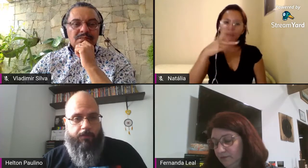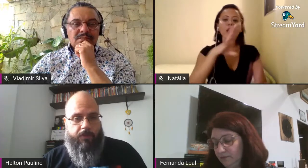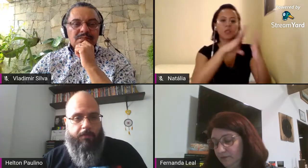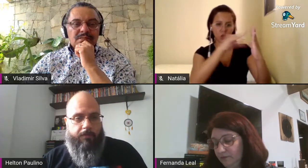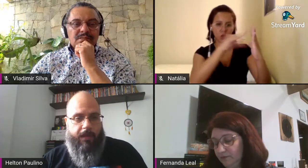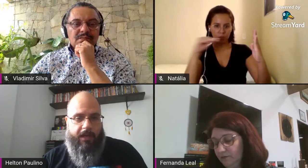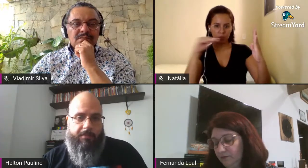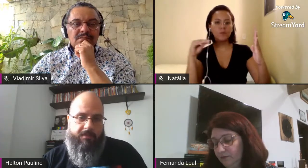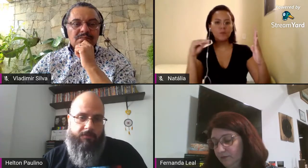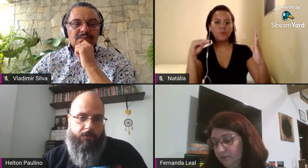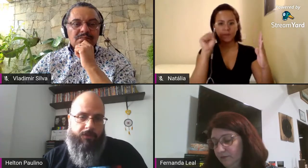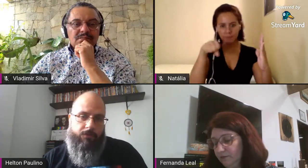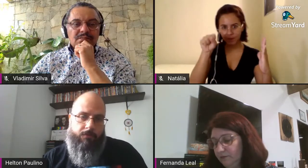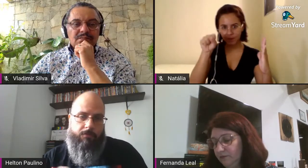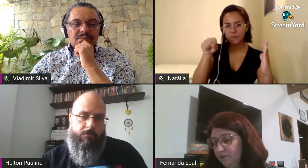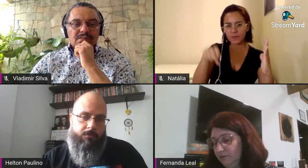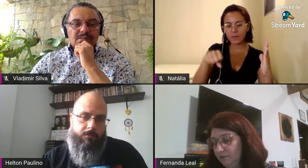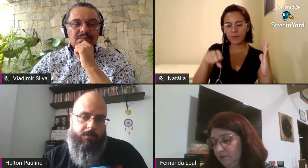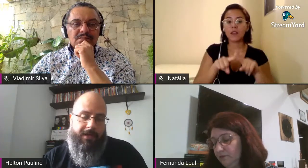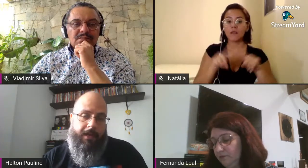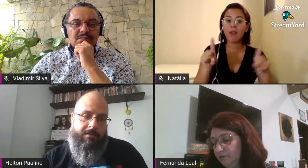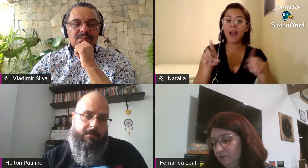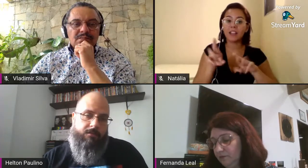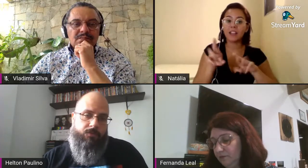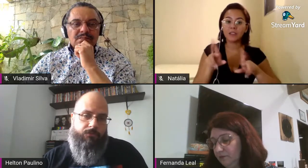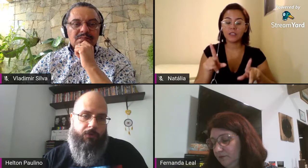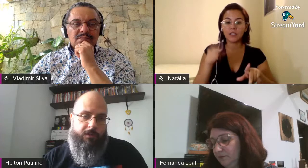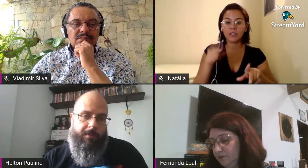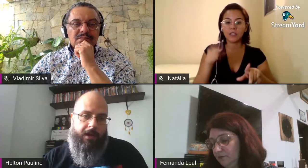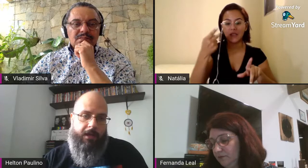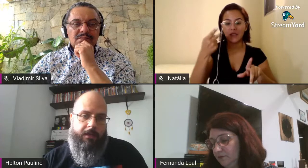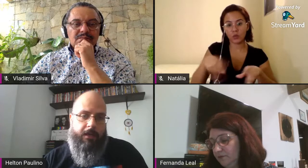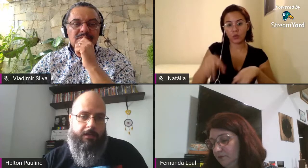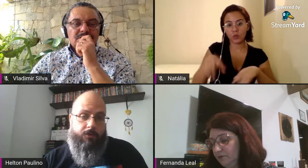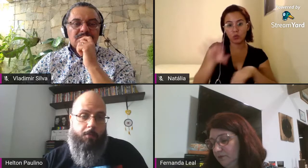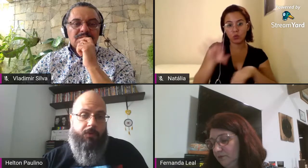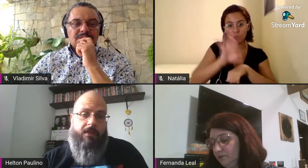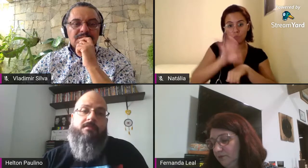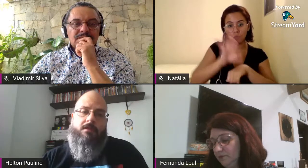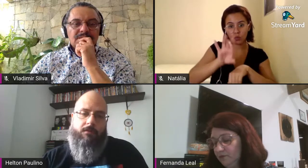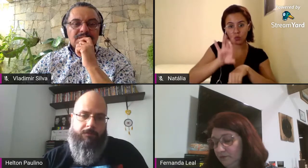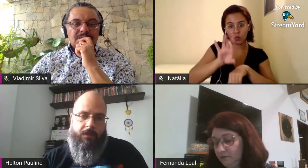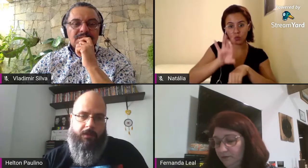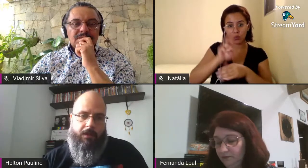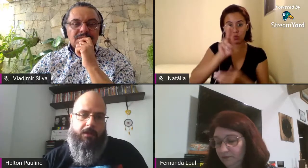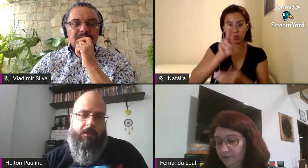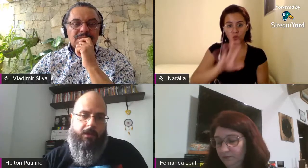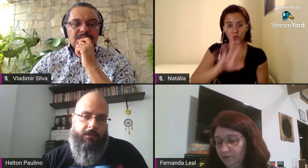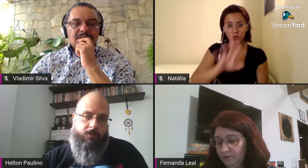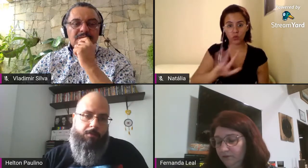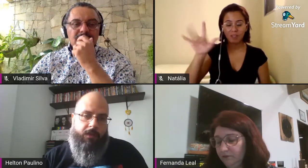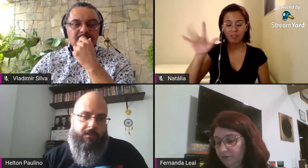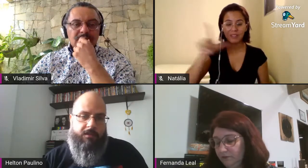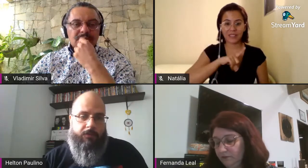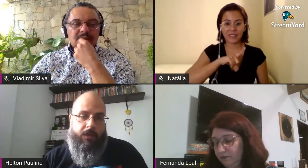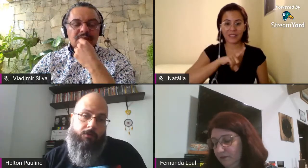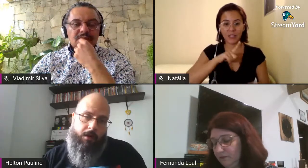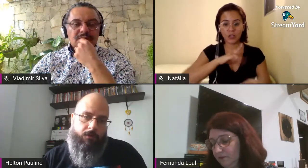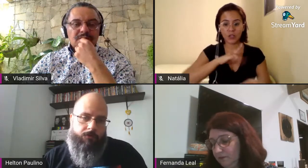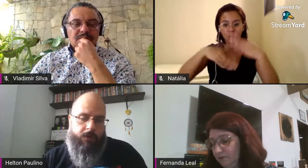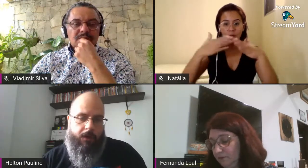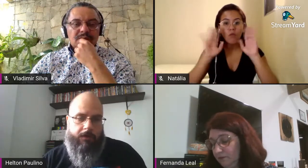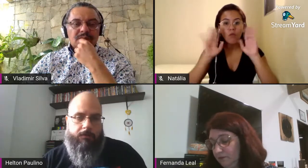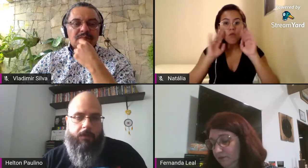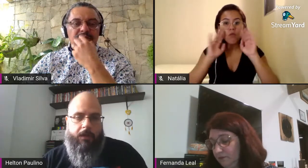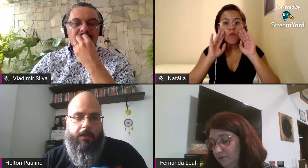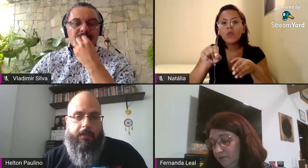que o curso de multimeios ele acaba desenvolvendo uma canalização muito forte para a área de computação, né? A área de computação, que não é